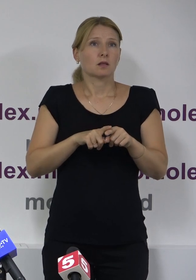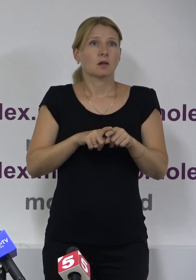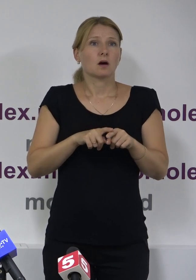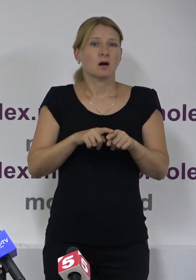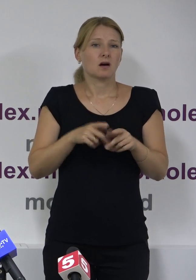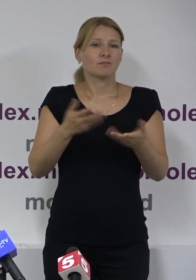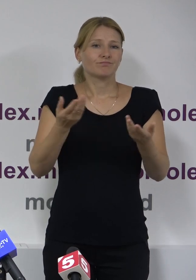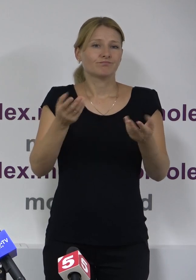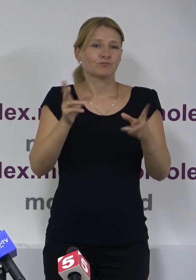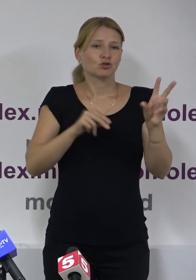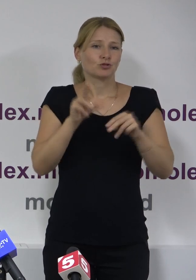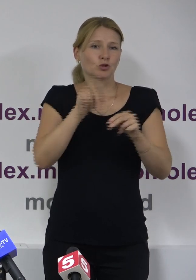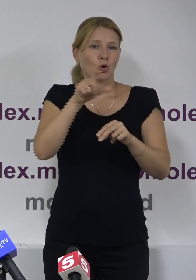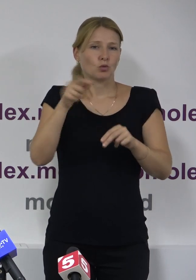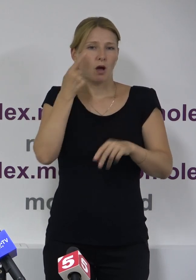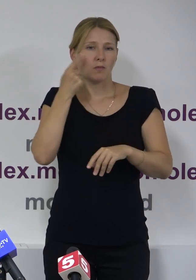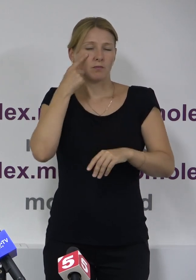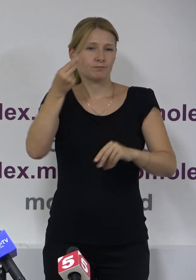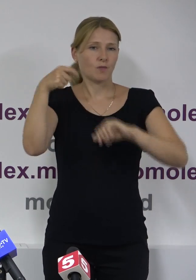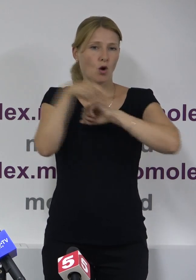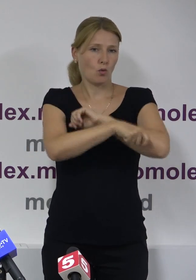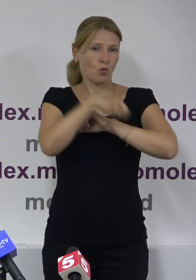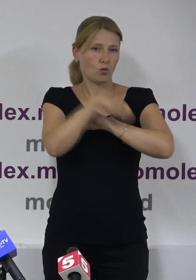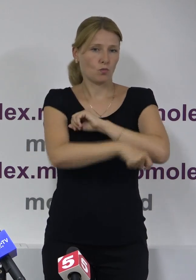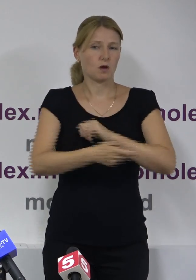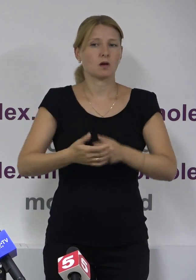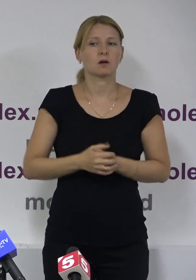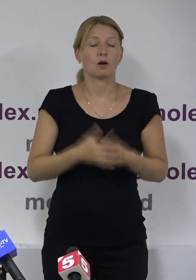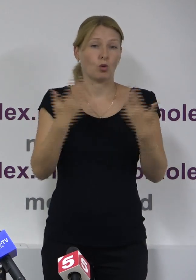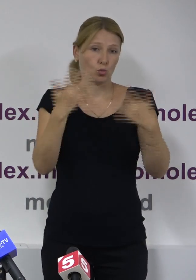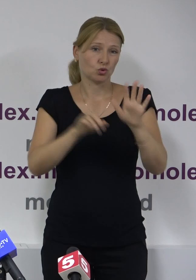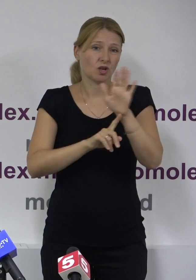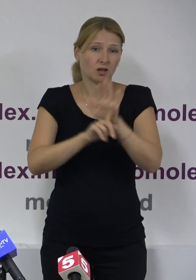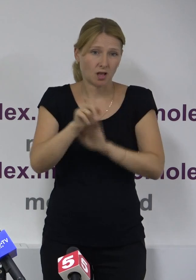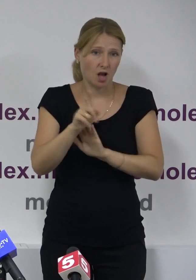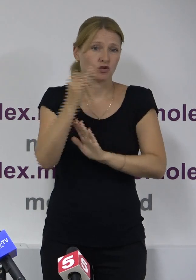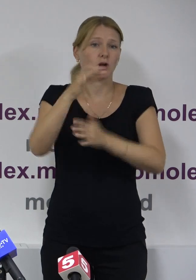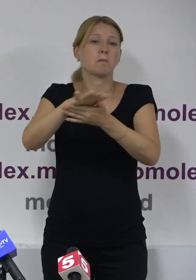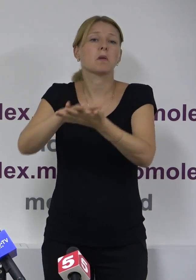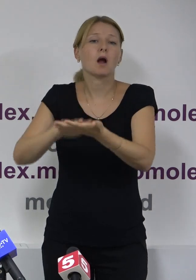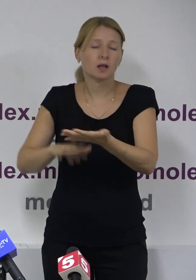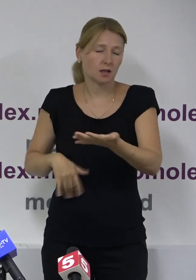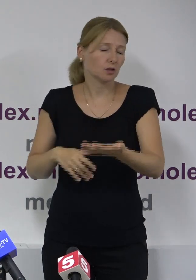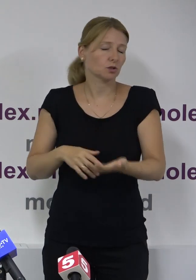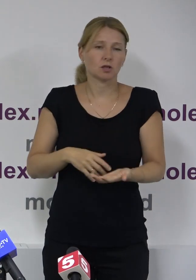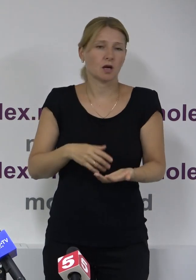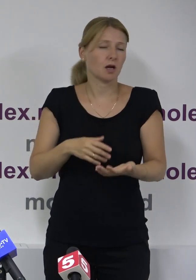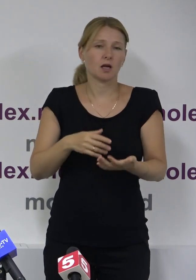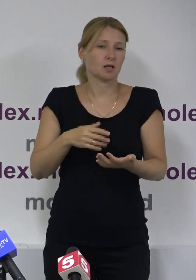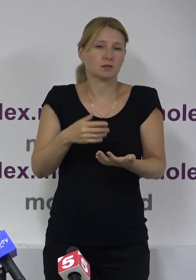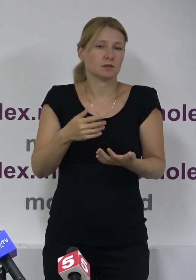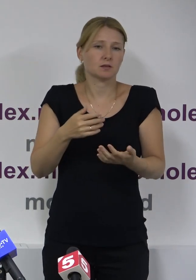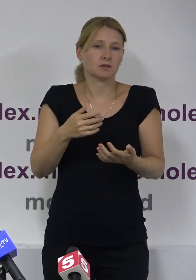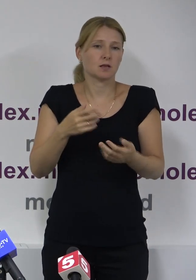de corupere a alegătorilor pe care o observăm că deja a început, sau mai bine zis, continuă nestingherit în continuare.